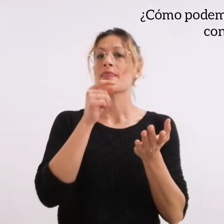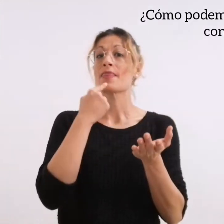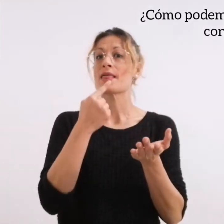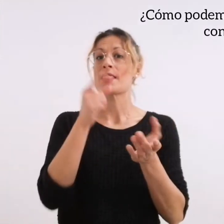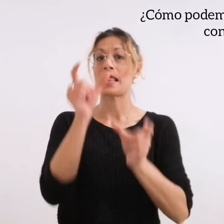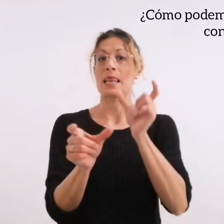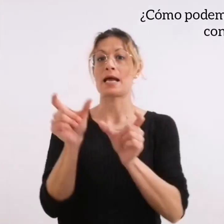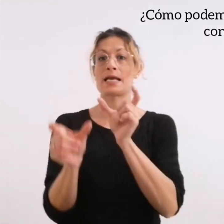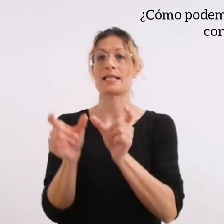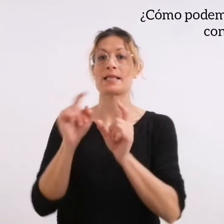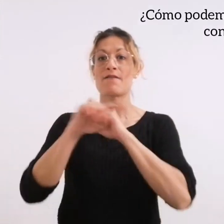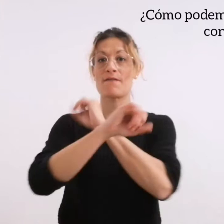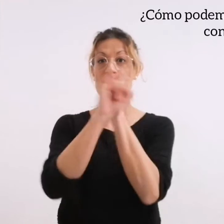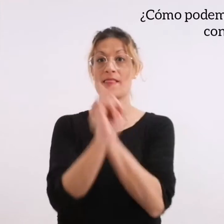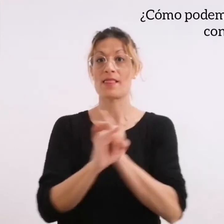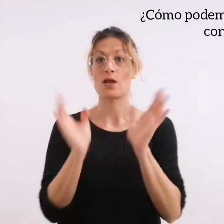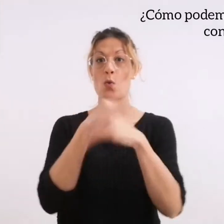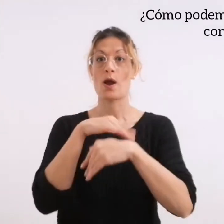está separada de Dios.